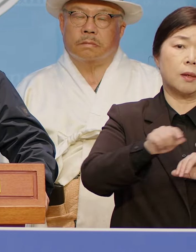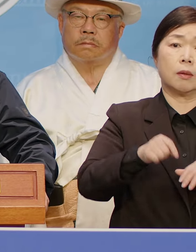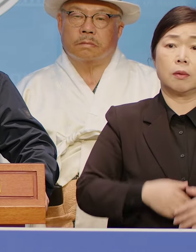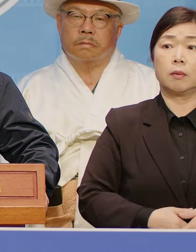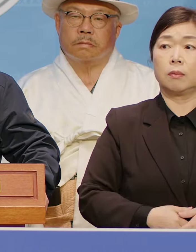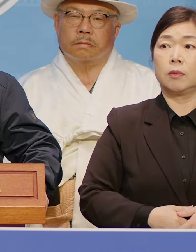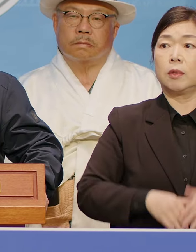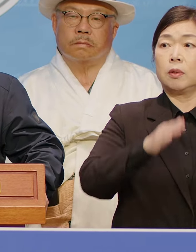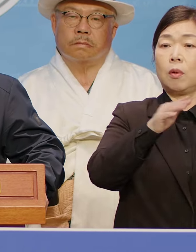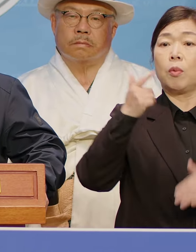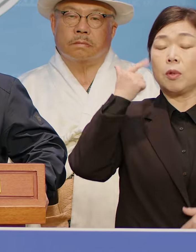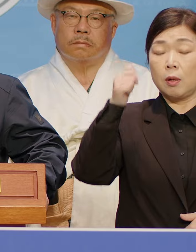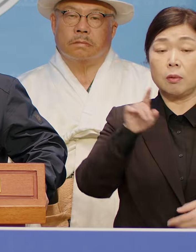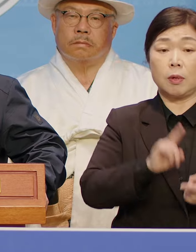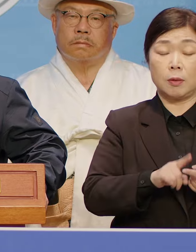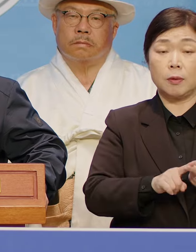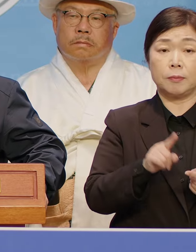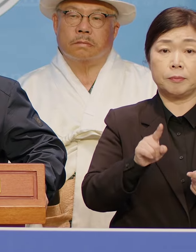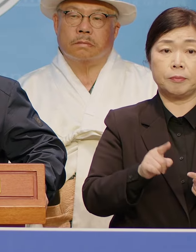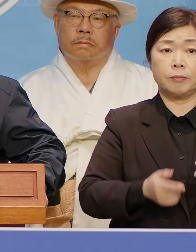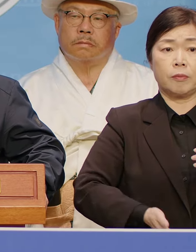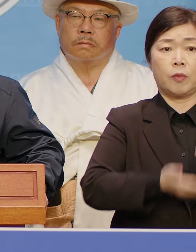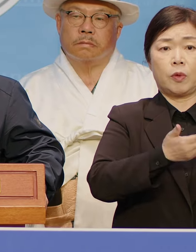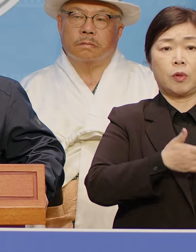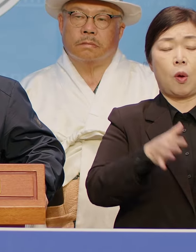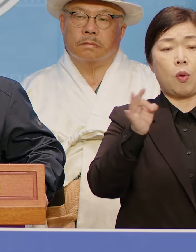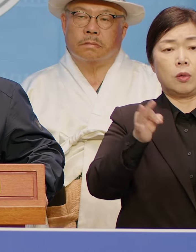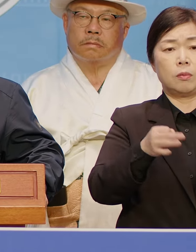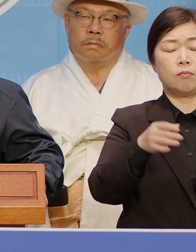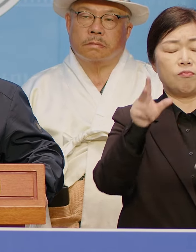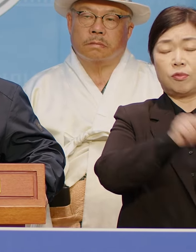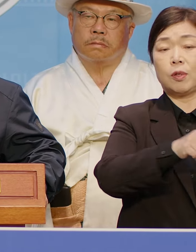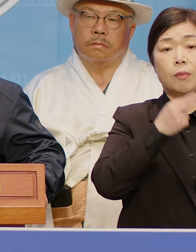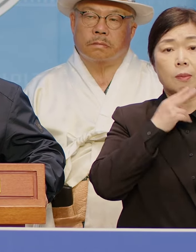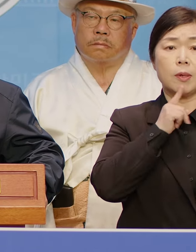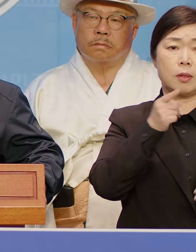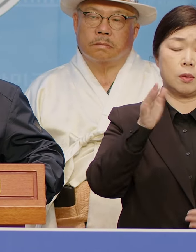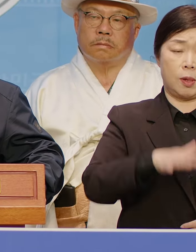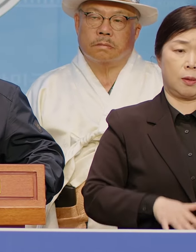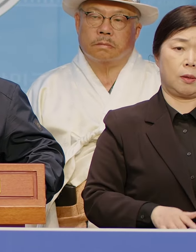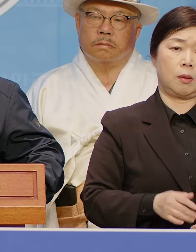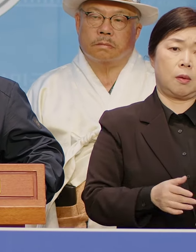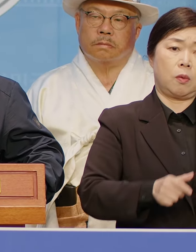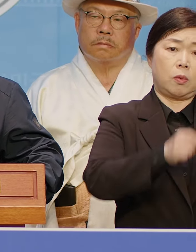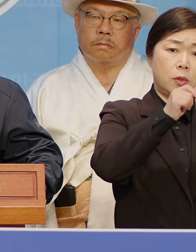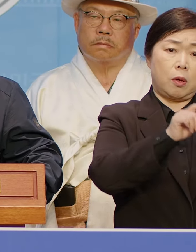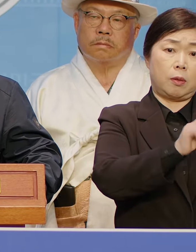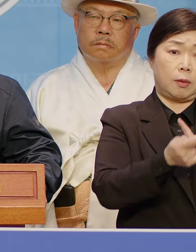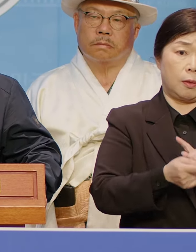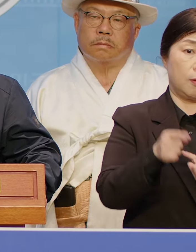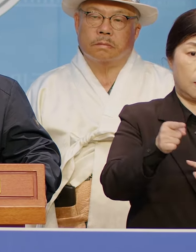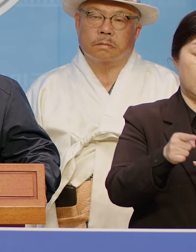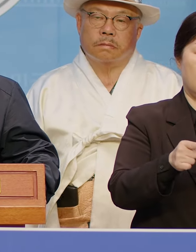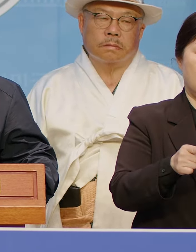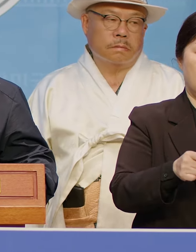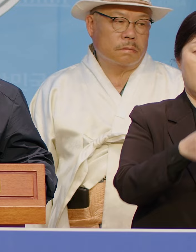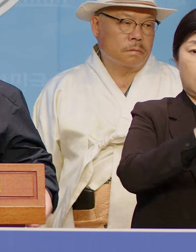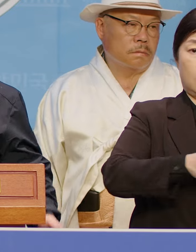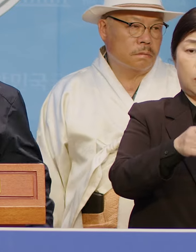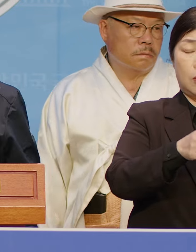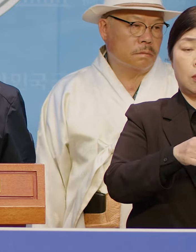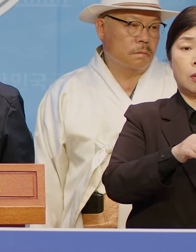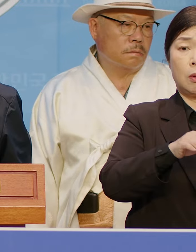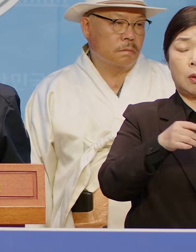목사는 그거에 대해서 성 그 공천 경 문제없다 그러지만 어 공천 대가면 불법이라는게 이미 판례로 나와 있습니다 그건